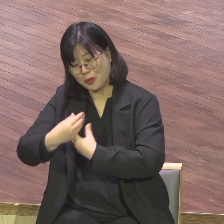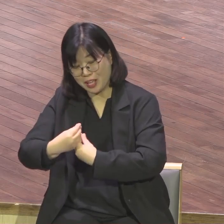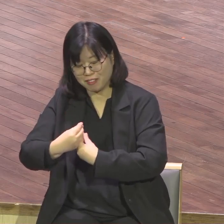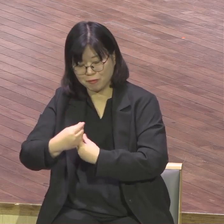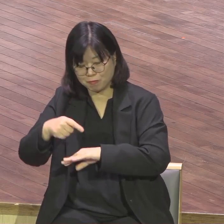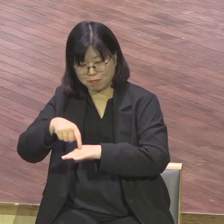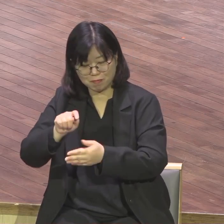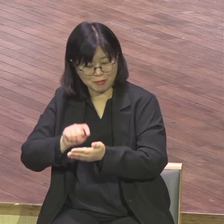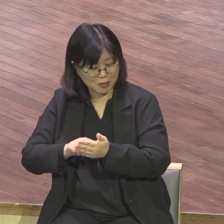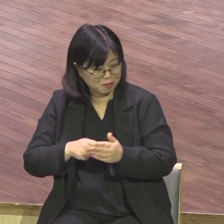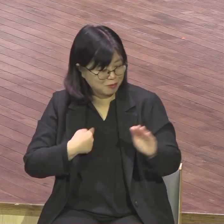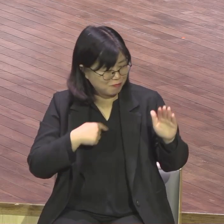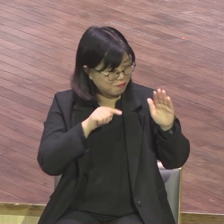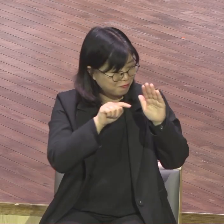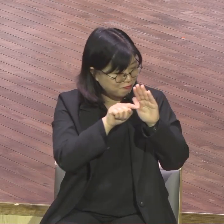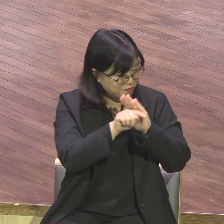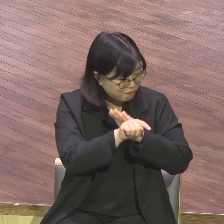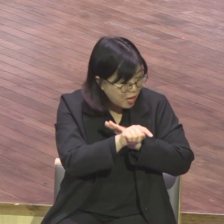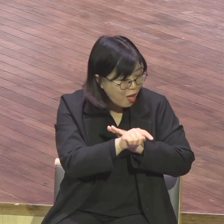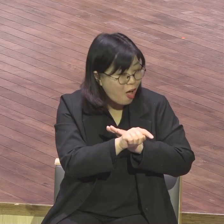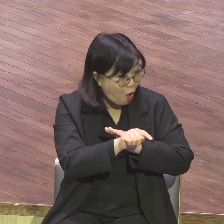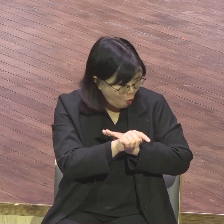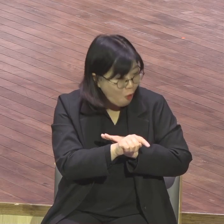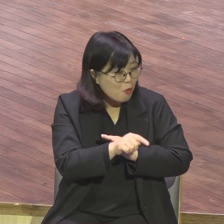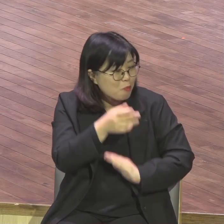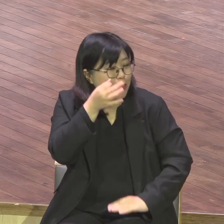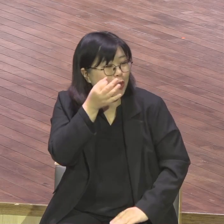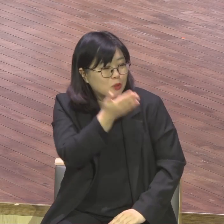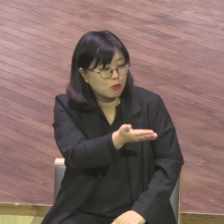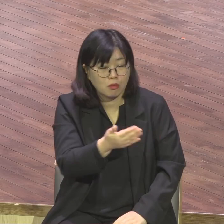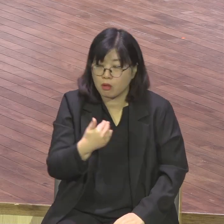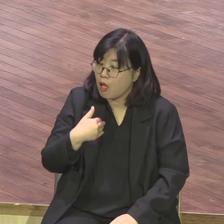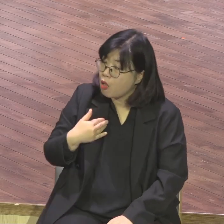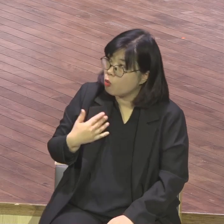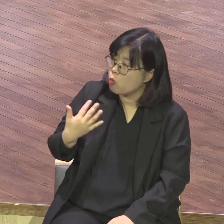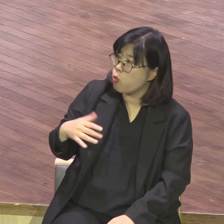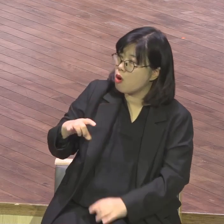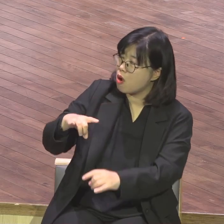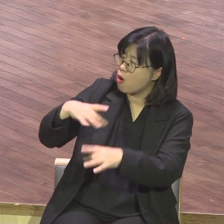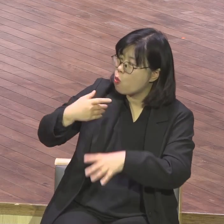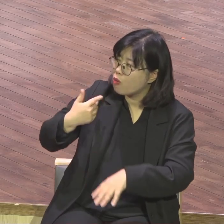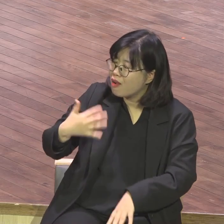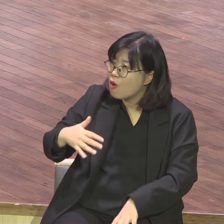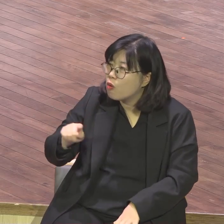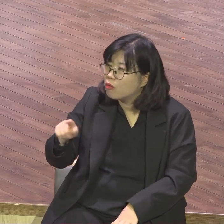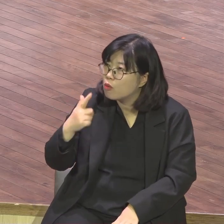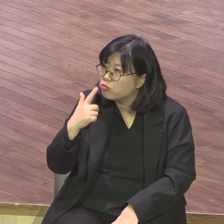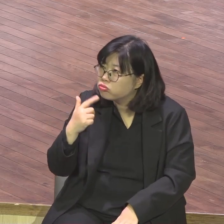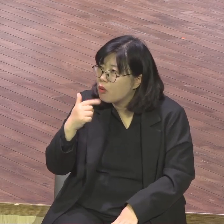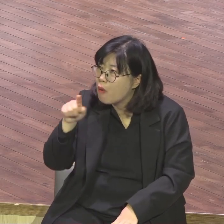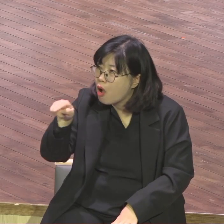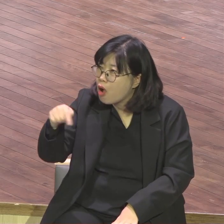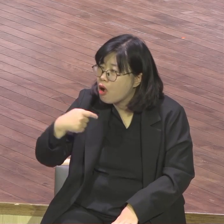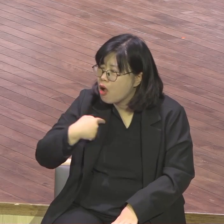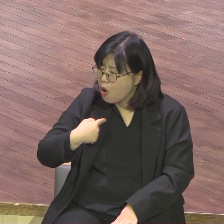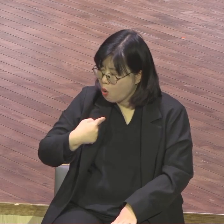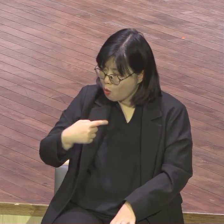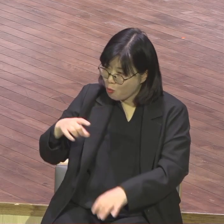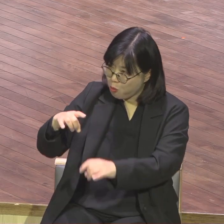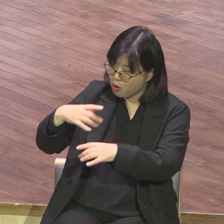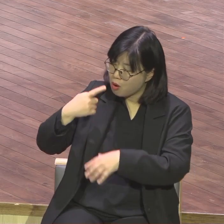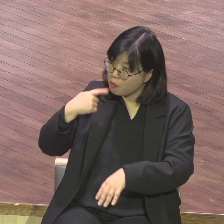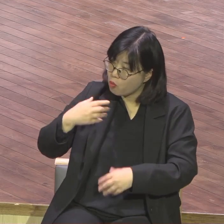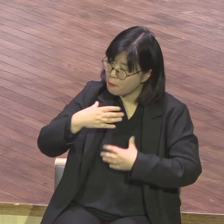정착하겠어요? 못하지. 본 모습 보면서 아 참 부럽다. 참 나도 본받고 싶다. 어떻게